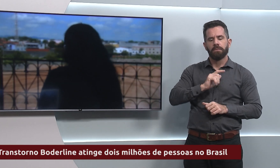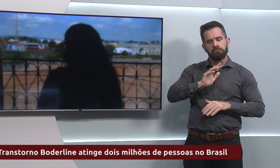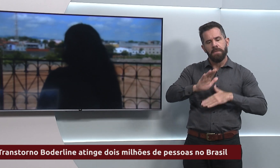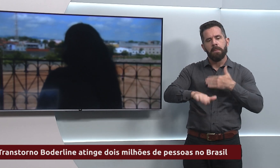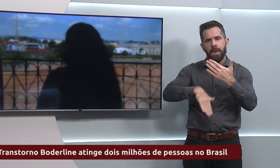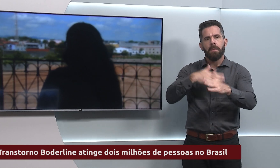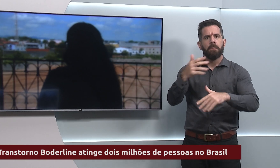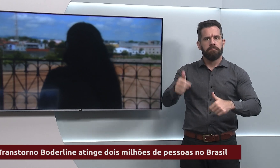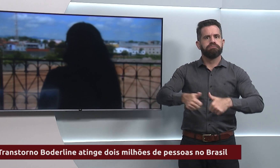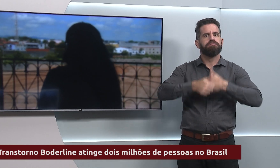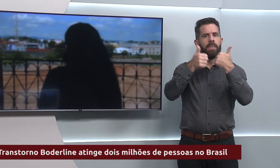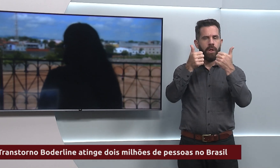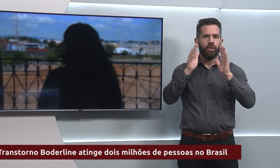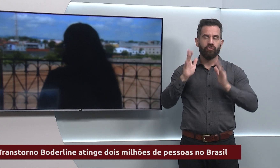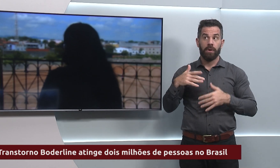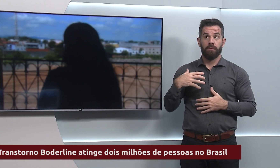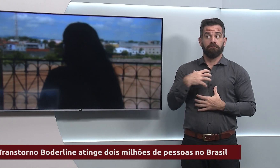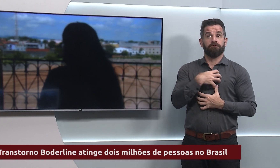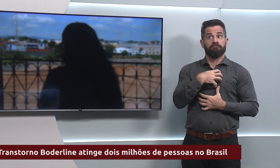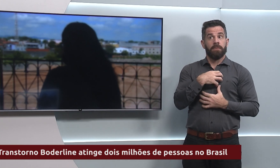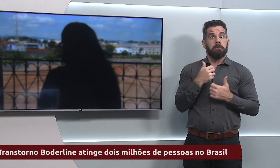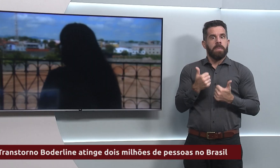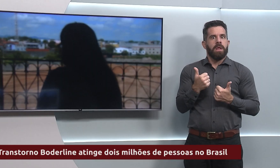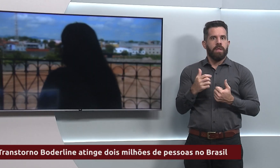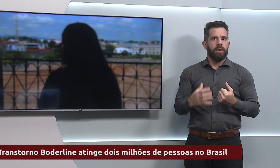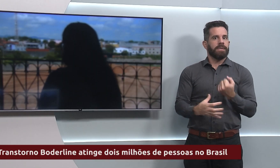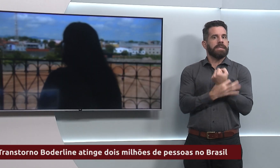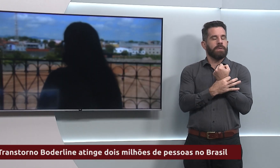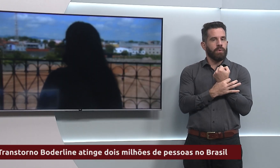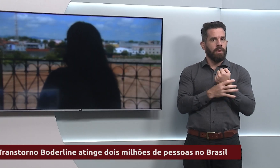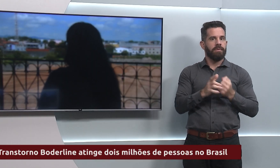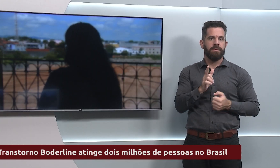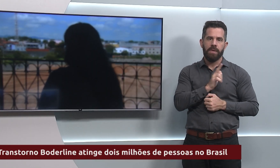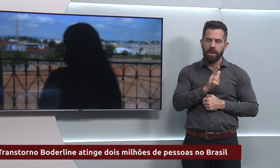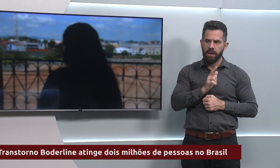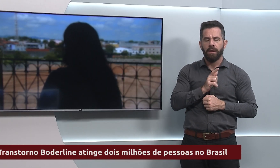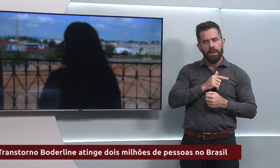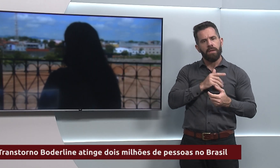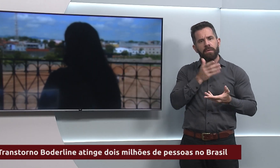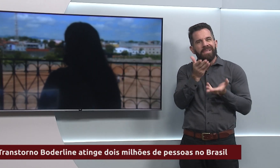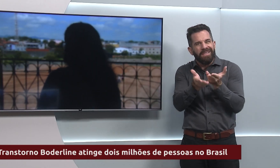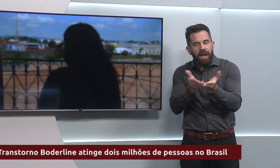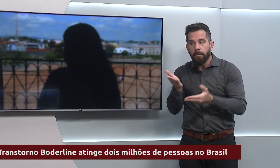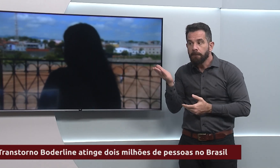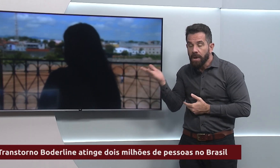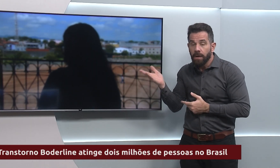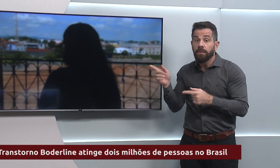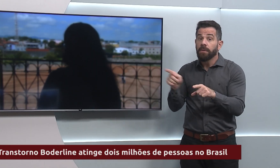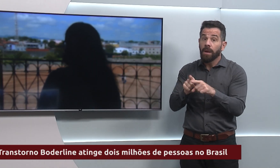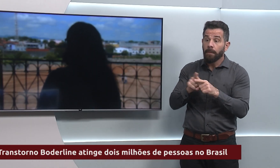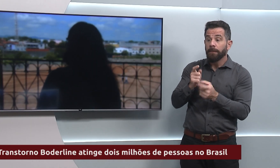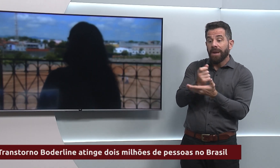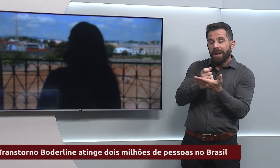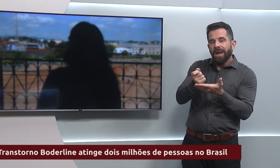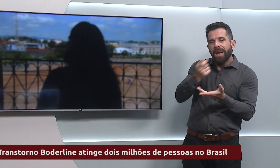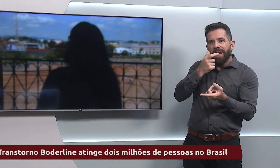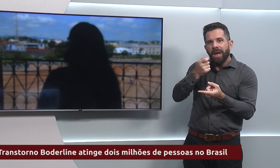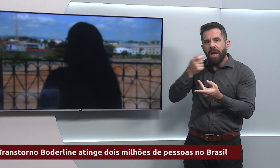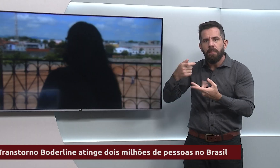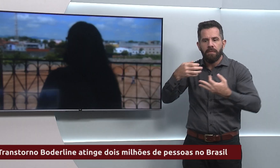de fato, você se sentir melhor. Hoje em dia eu me sinto muito melhor com o tratamento, com a terapia e com a medicação, né? E você